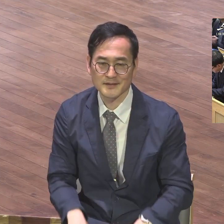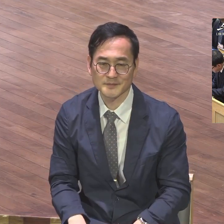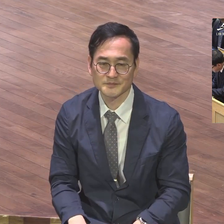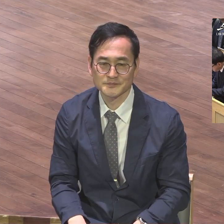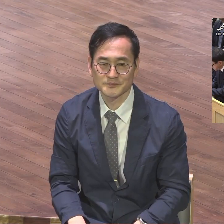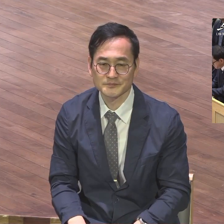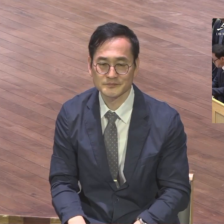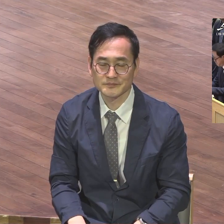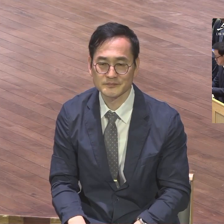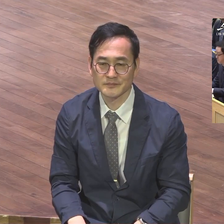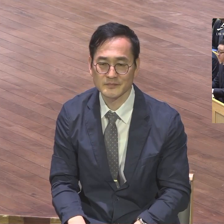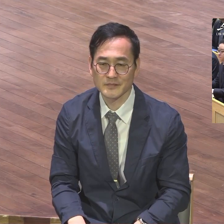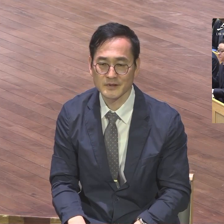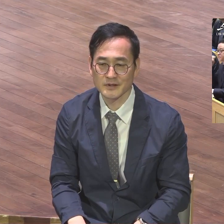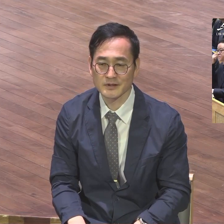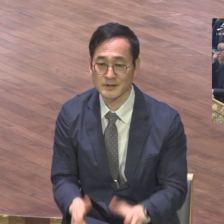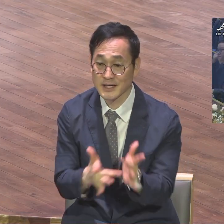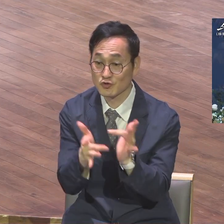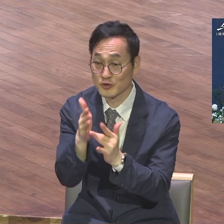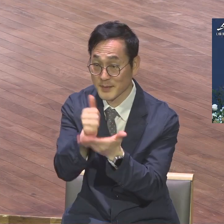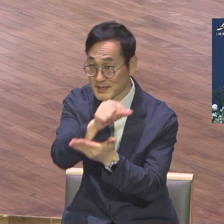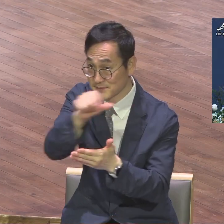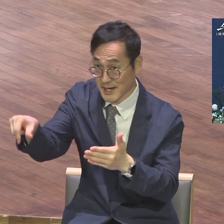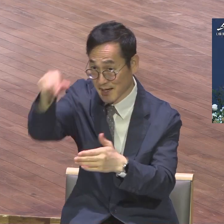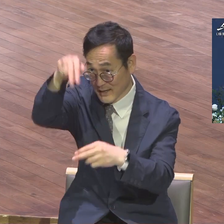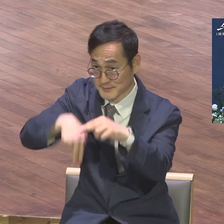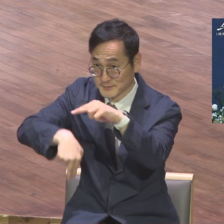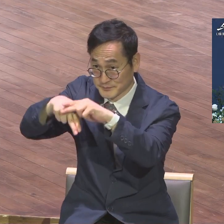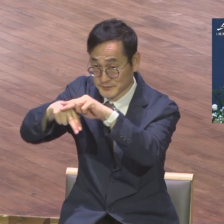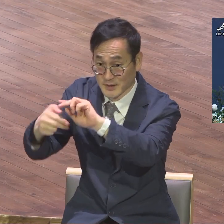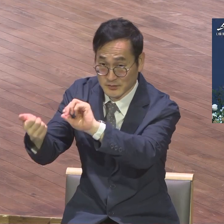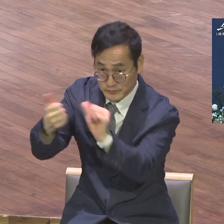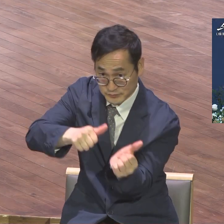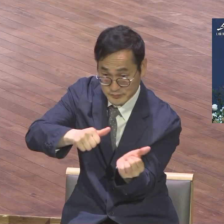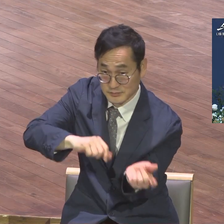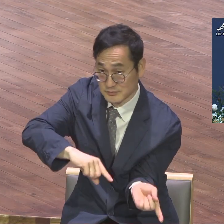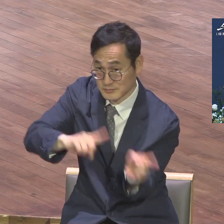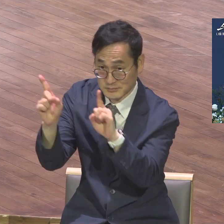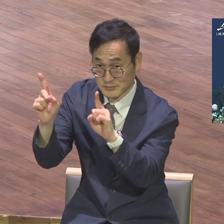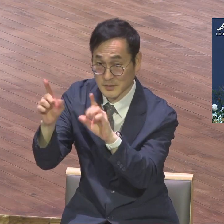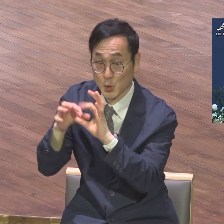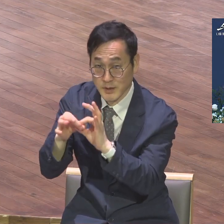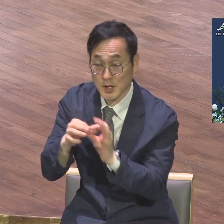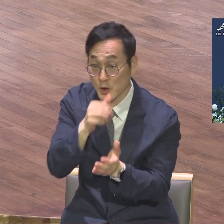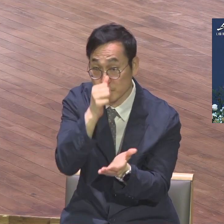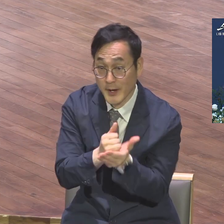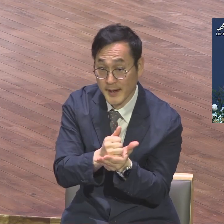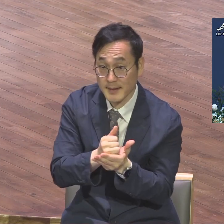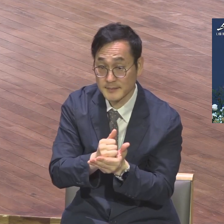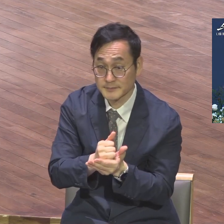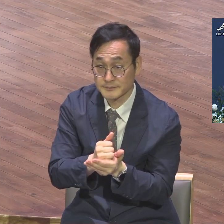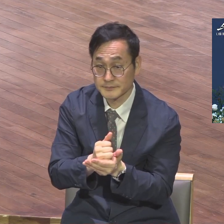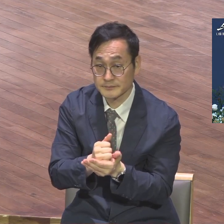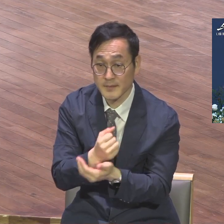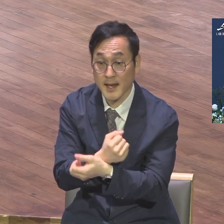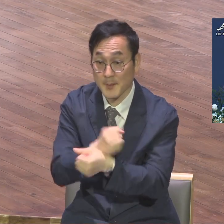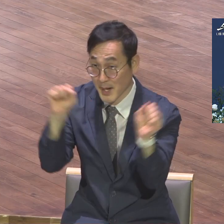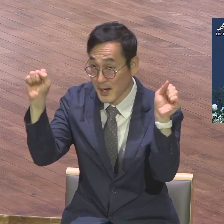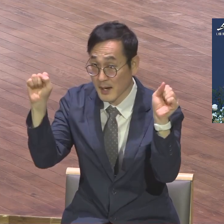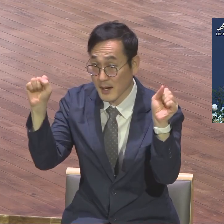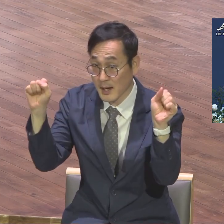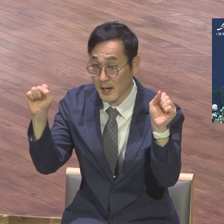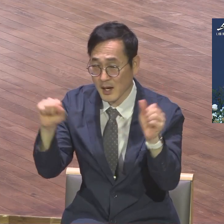예수님의 십자가 대속과 부활을 통해서 우리 인생에 모든 문제가 해결됐다는